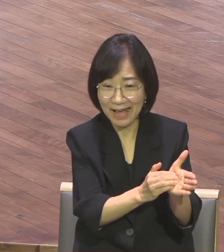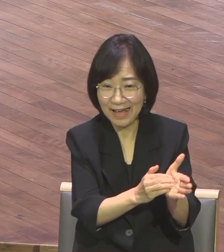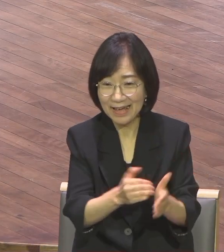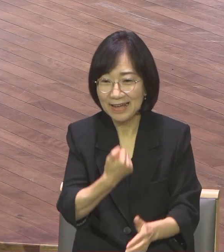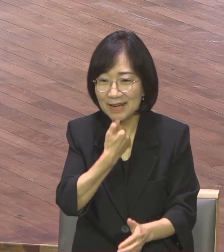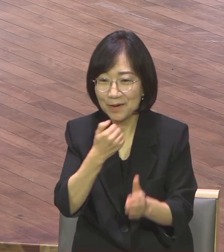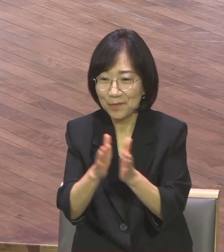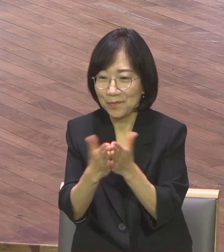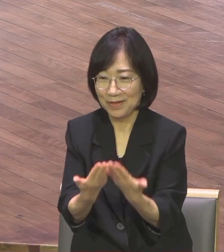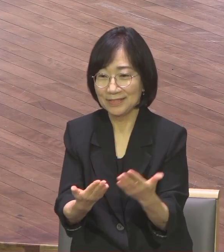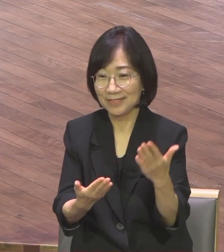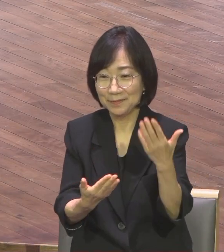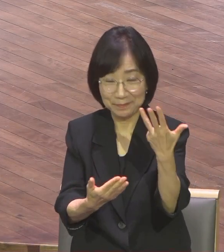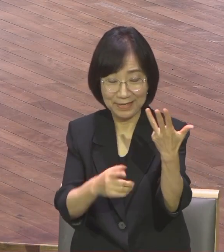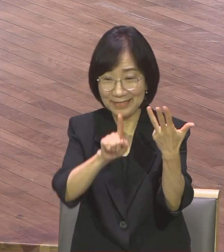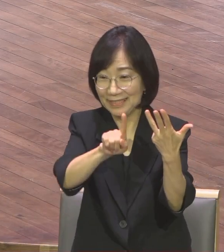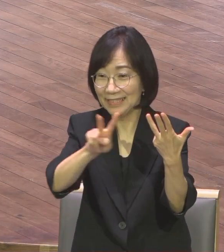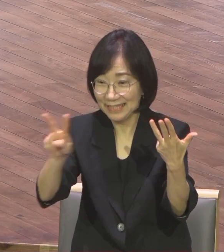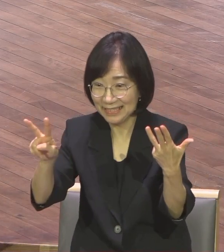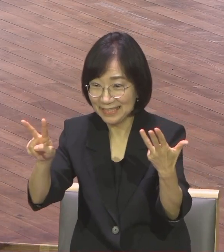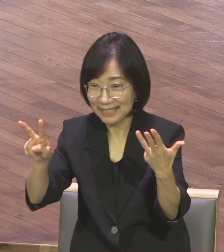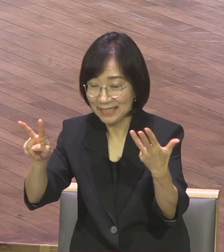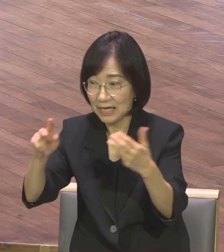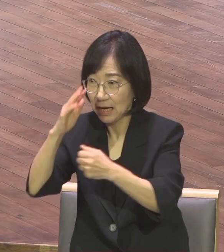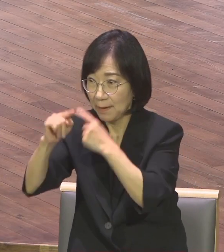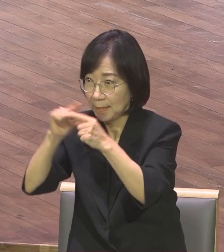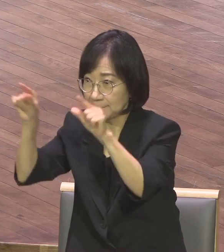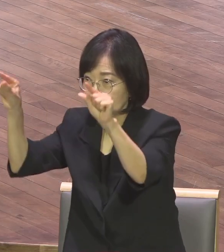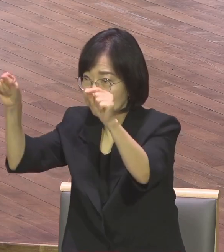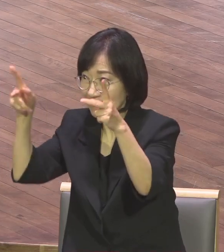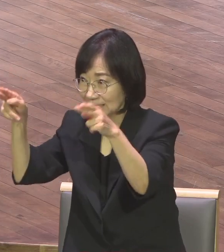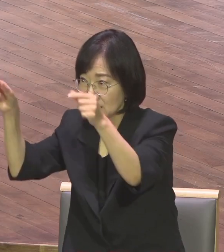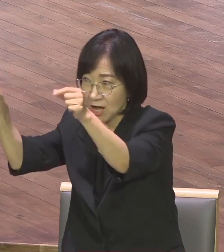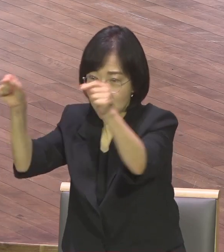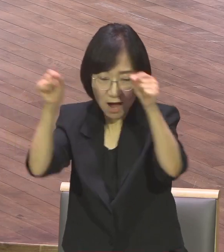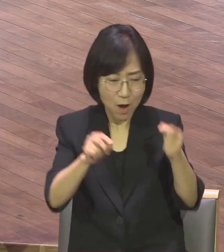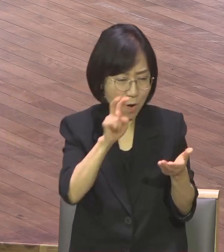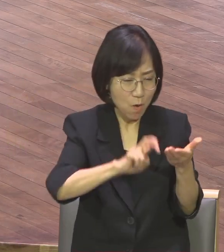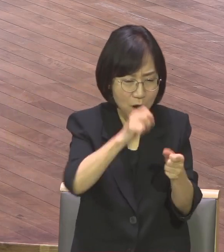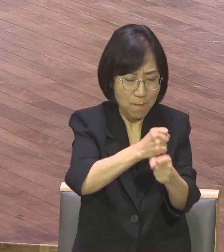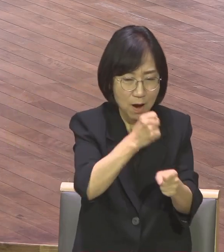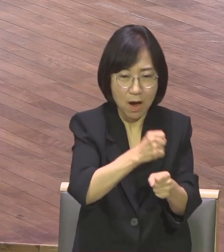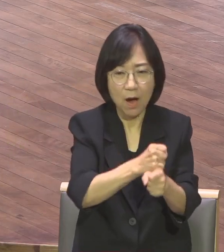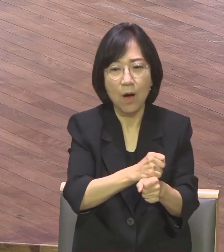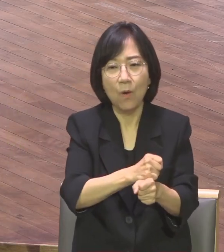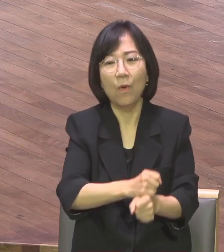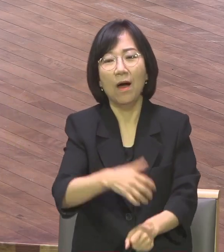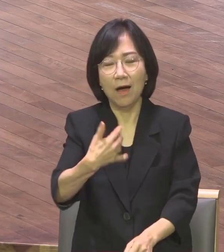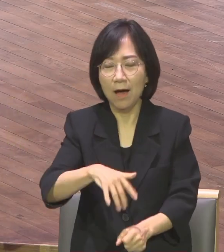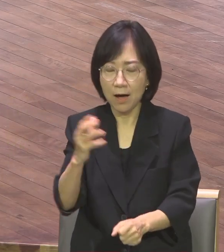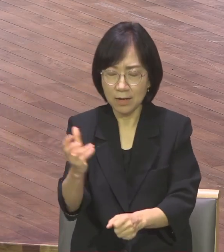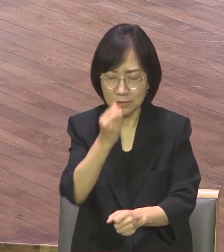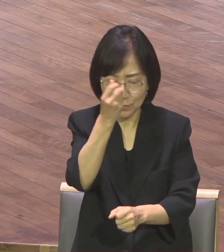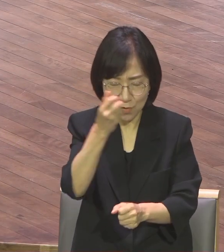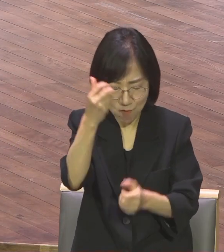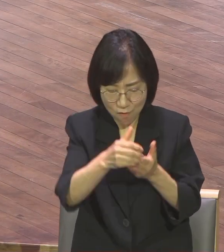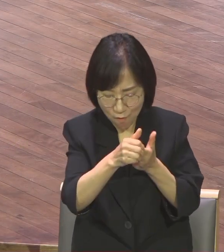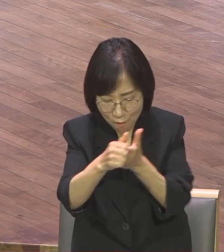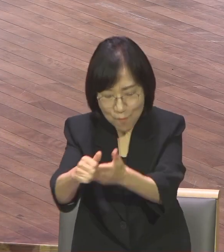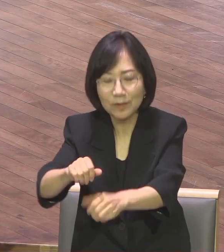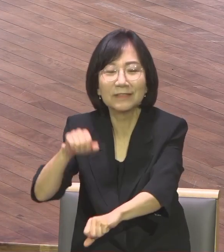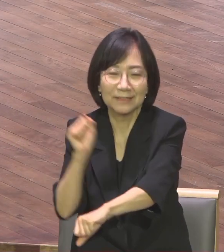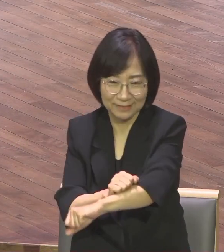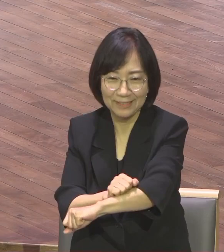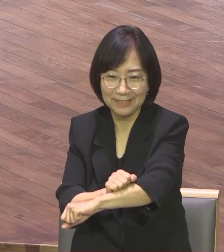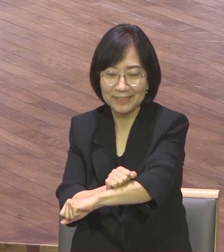2절 말씀인데 오늘 이 구절을 가지고 찬양했습니다. 성령인도를 잘 받으신 것 같아요.